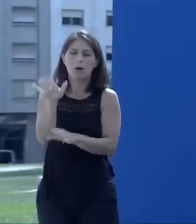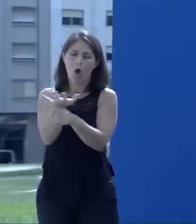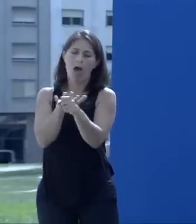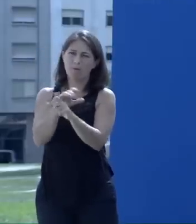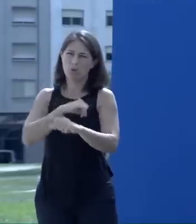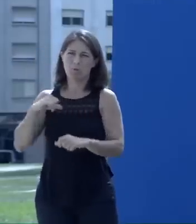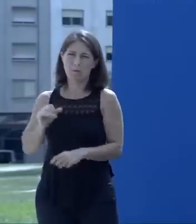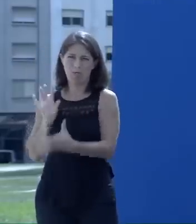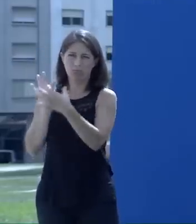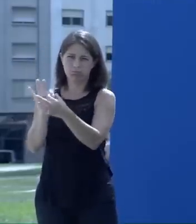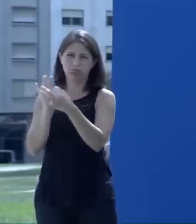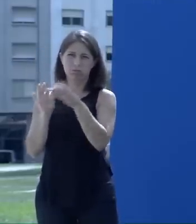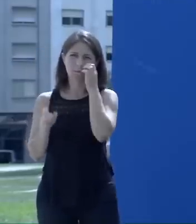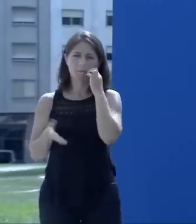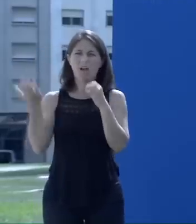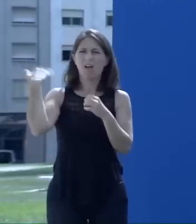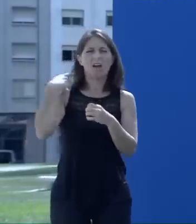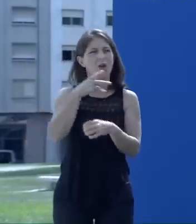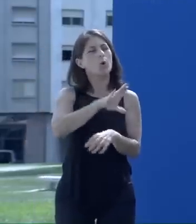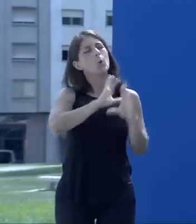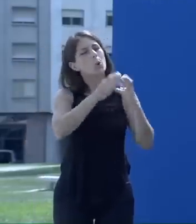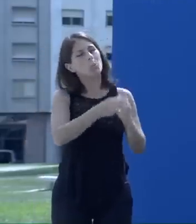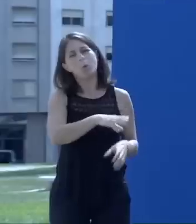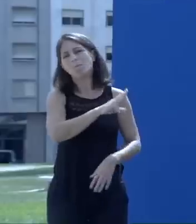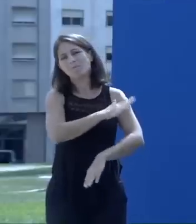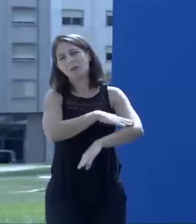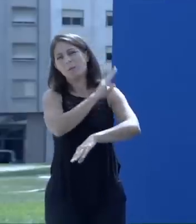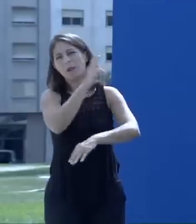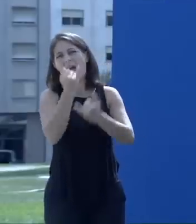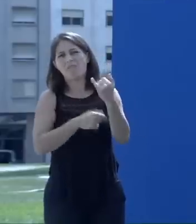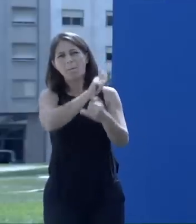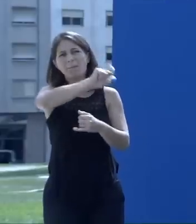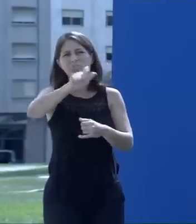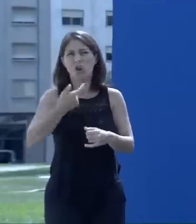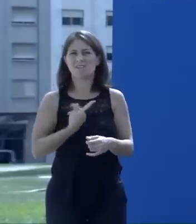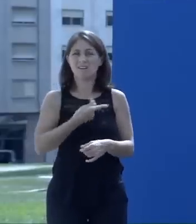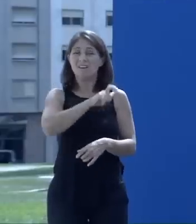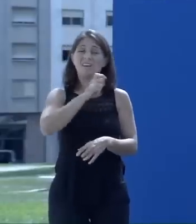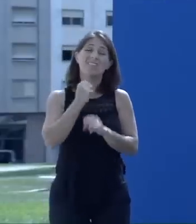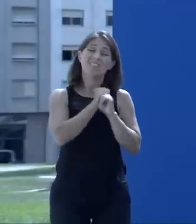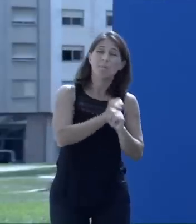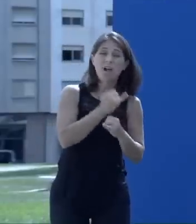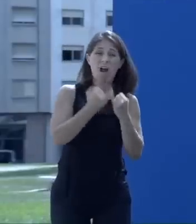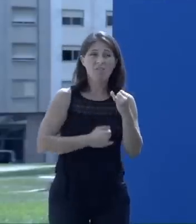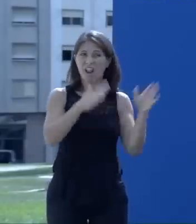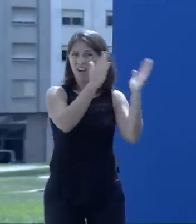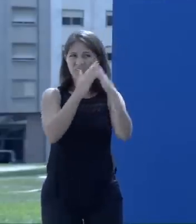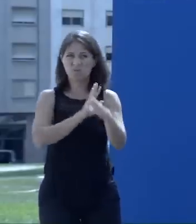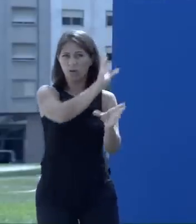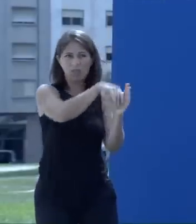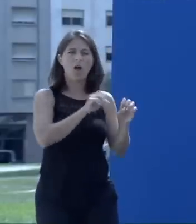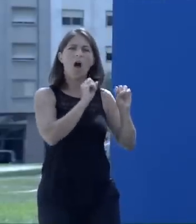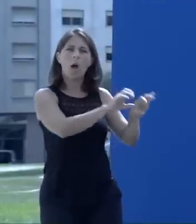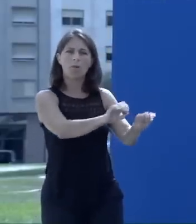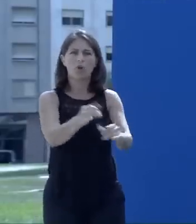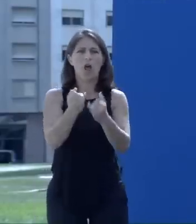Un Partido Popular que non tuvo dor ningunha de deixar os dependentes e as dependentes nas casas sin atención, denegando injustamente prestacións a quen